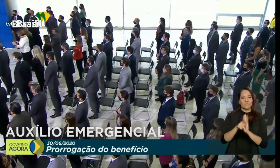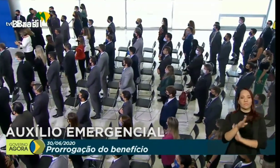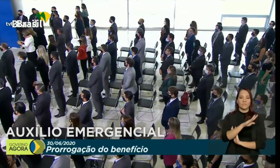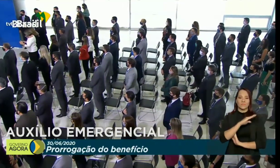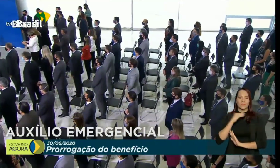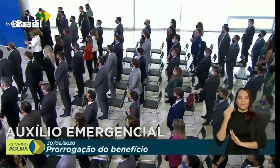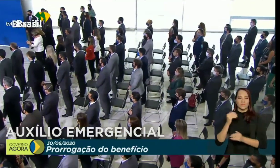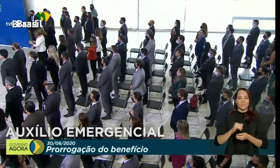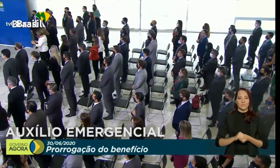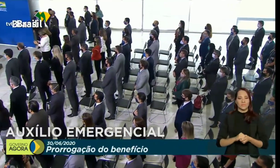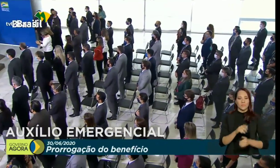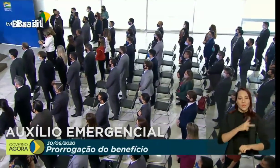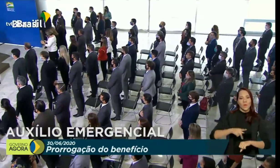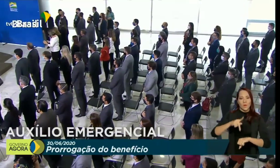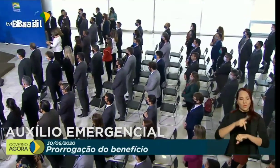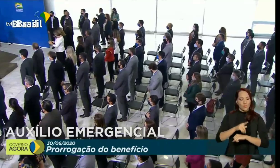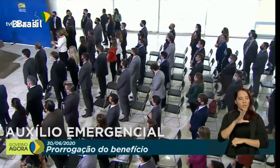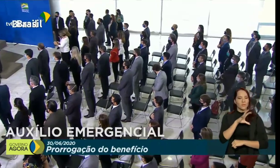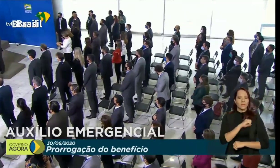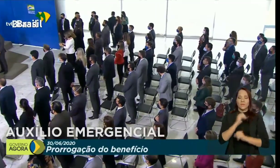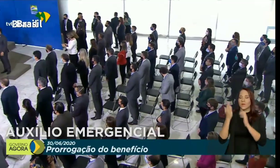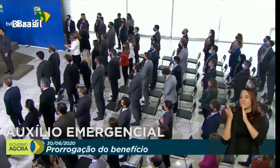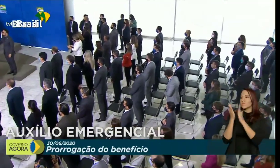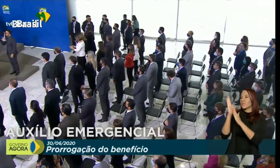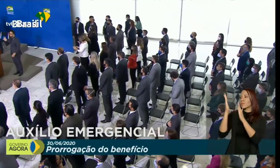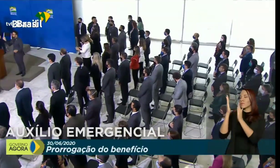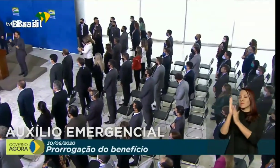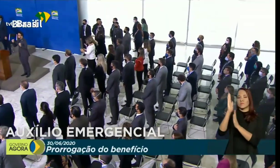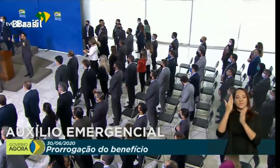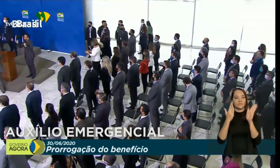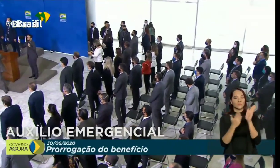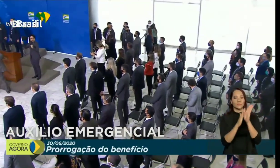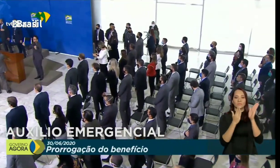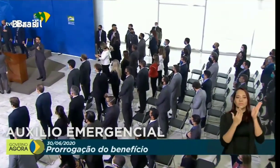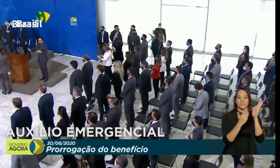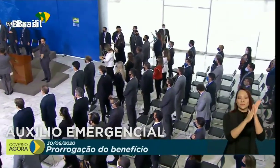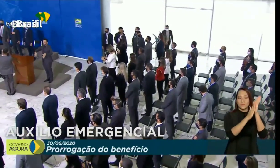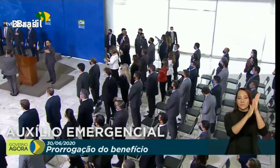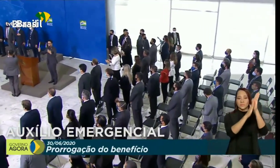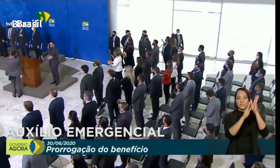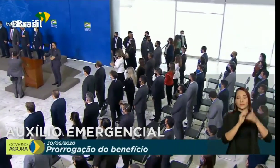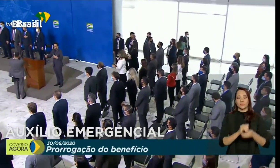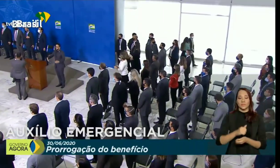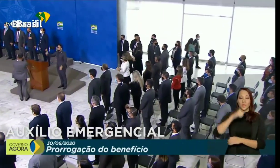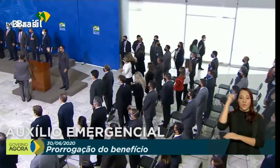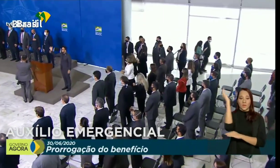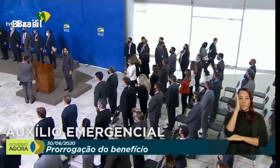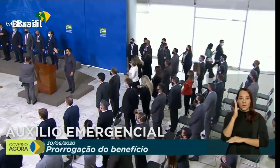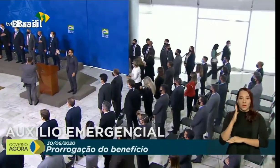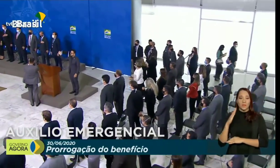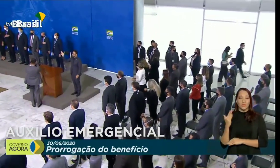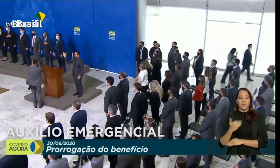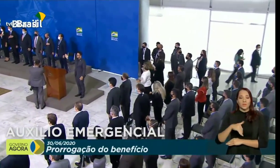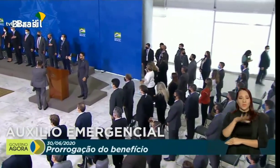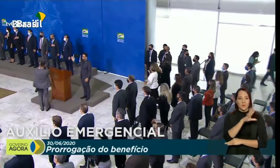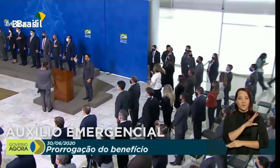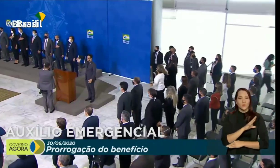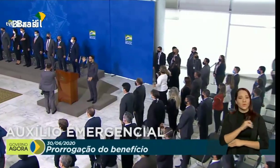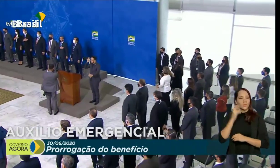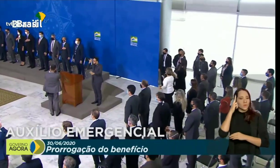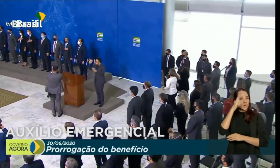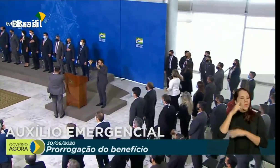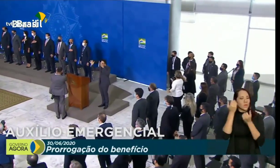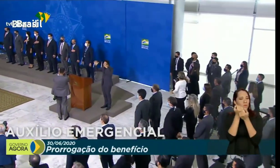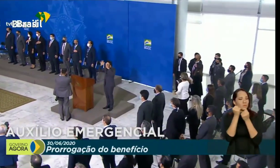peito à própria morte. A pátria amada, idolatrada, salve, salve. Brasil, um